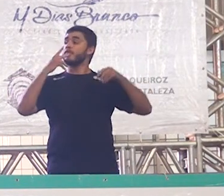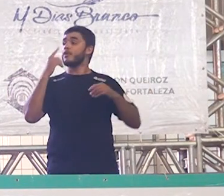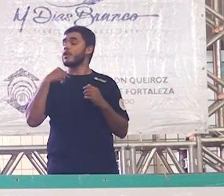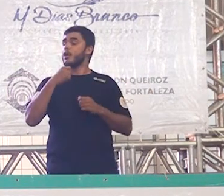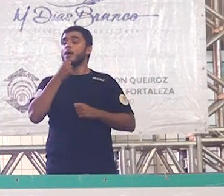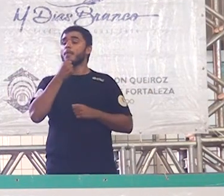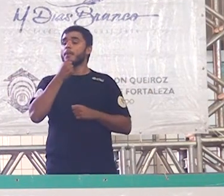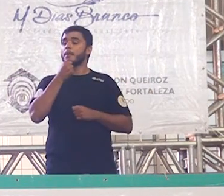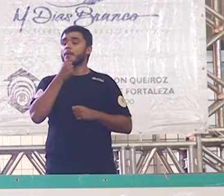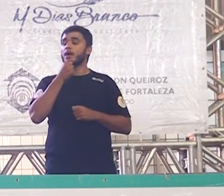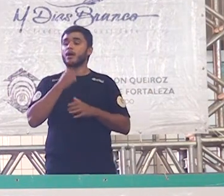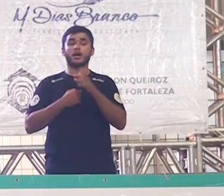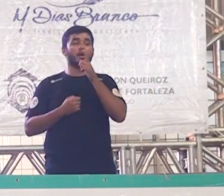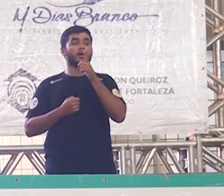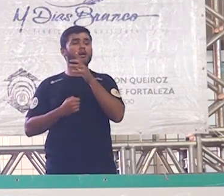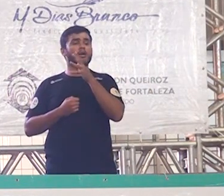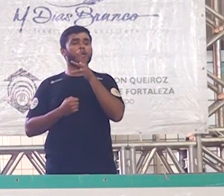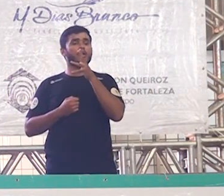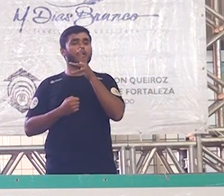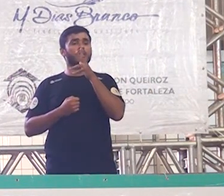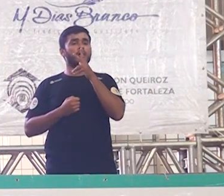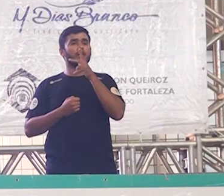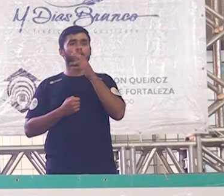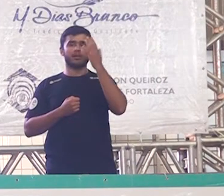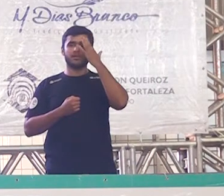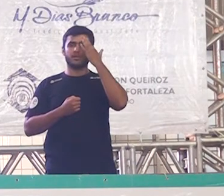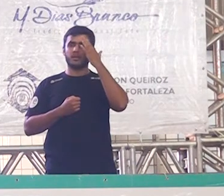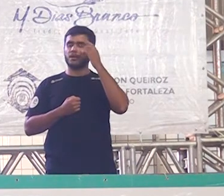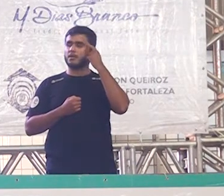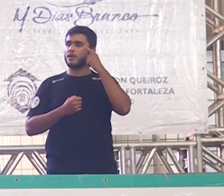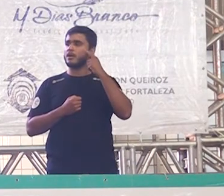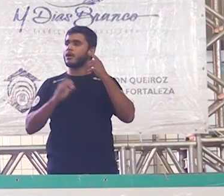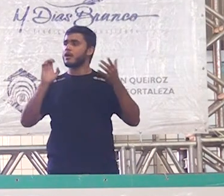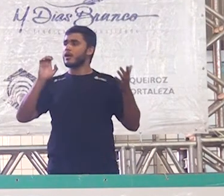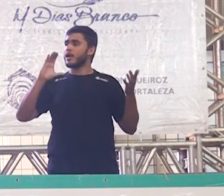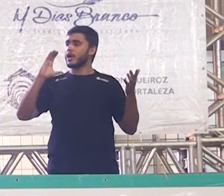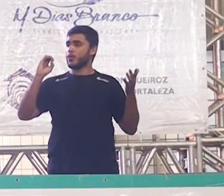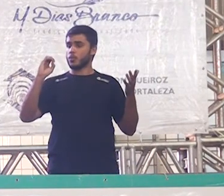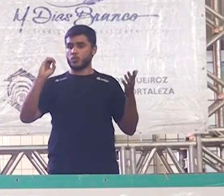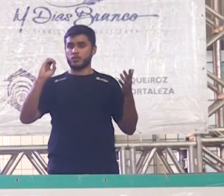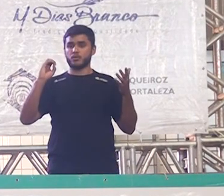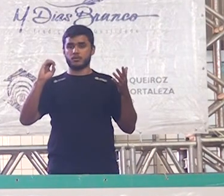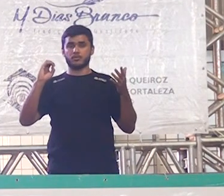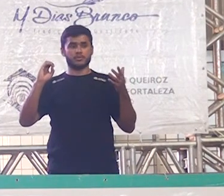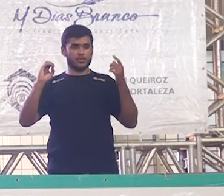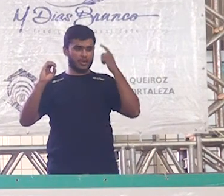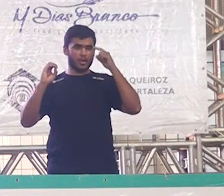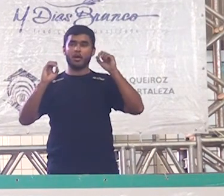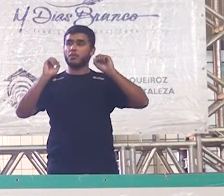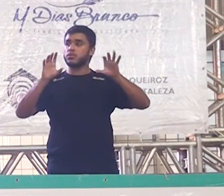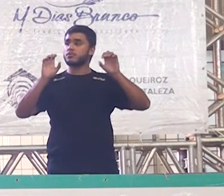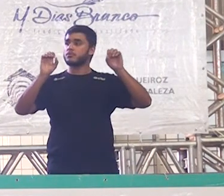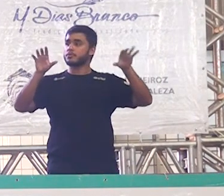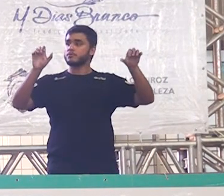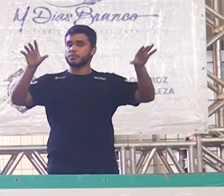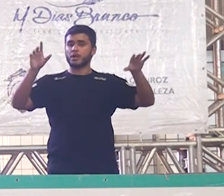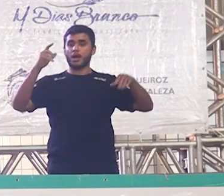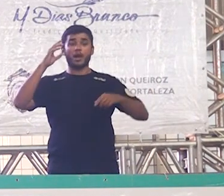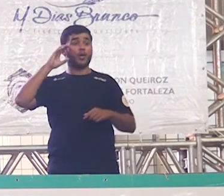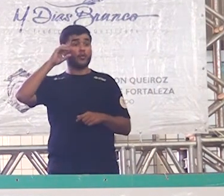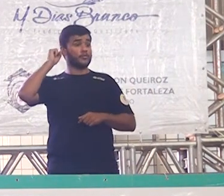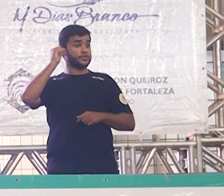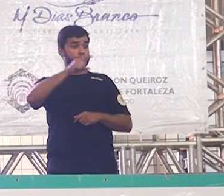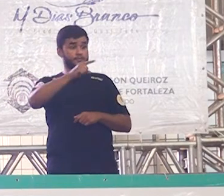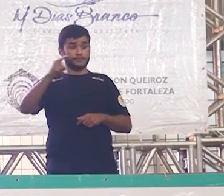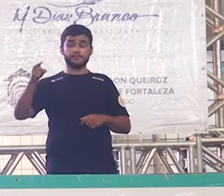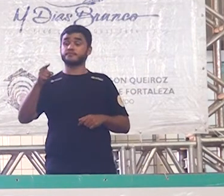ouvindo a minha voz com um pouco de continuidade no final, que a gente chama isso de reverberação, como se fosse uma ideia de eco. Se eu tivesse com